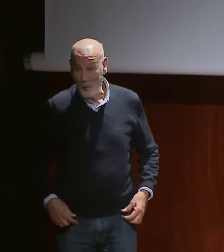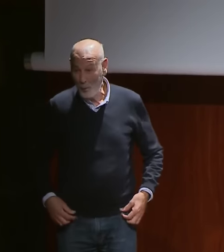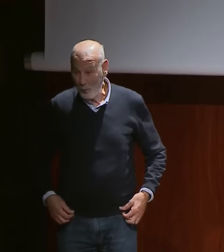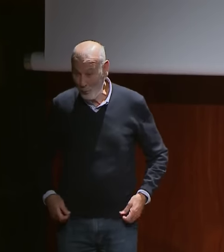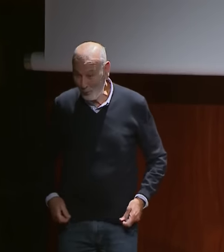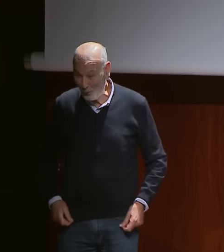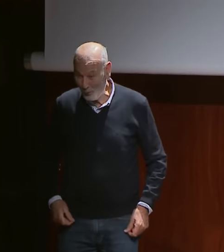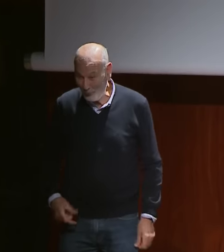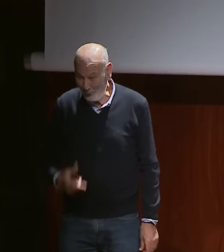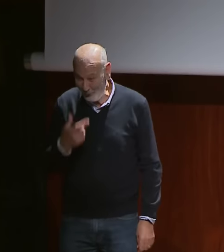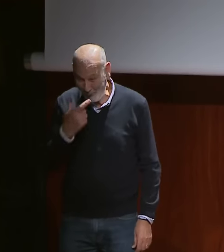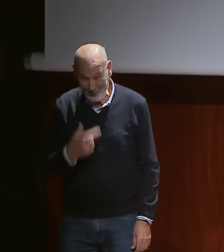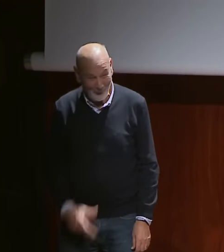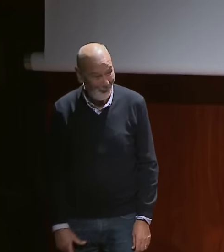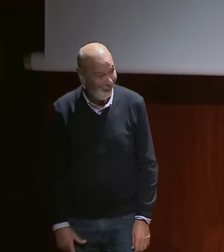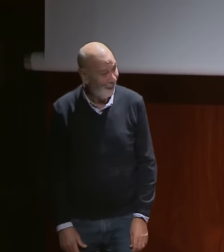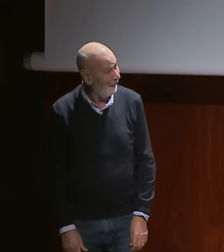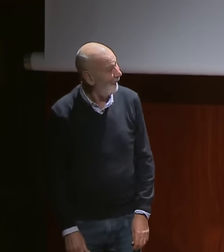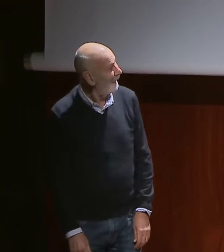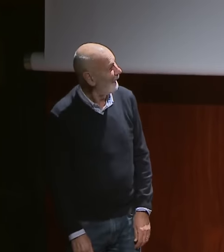Oh.